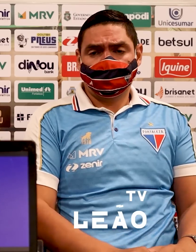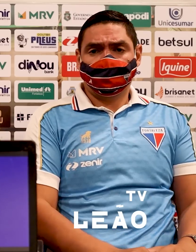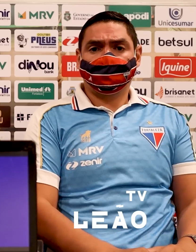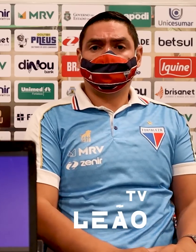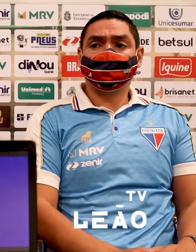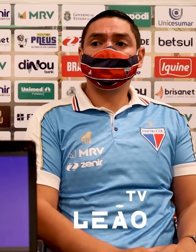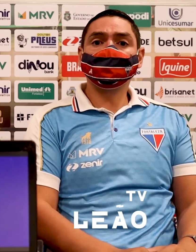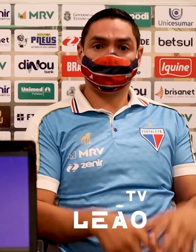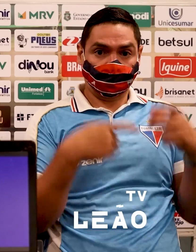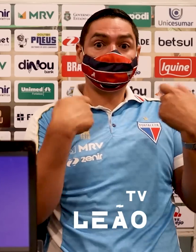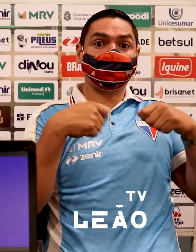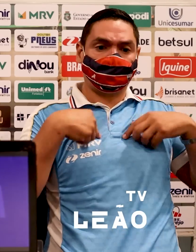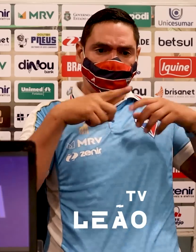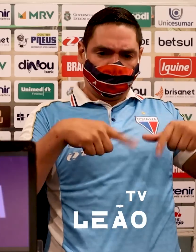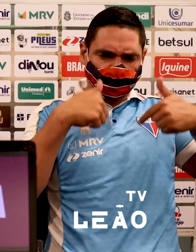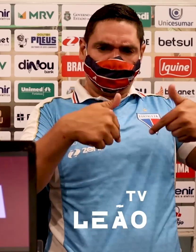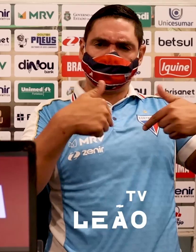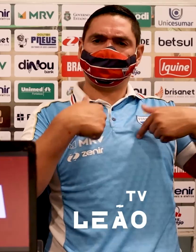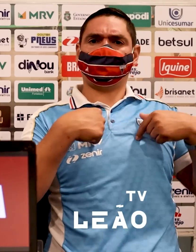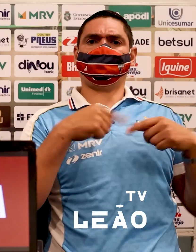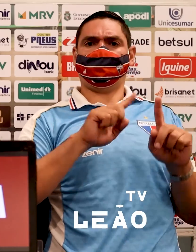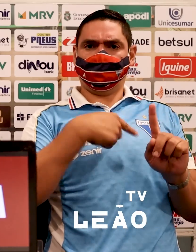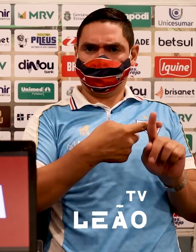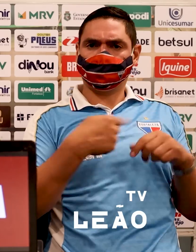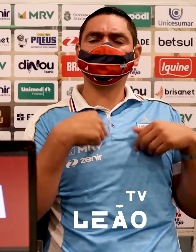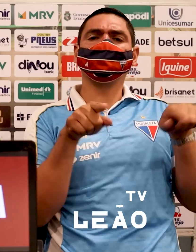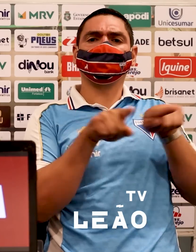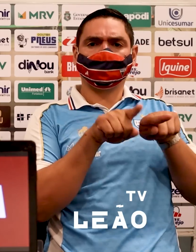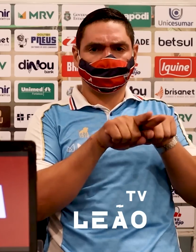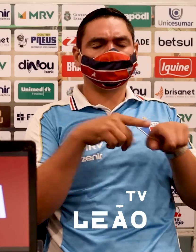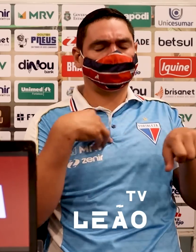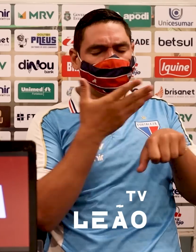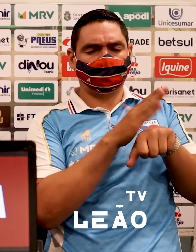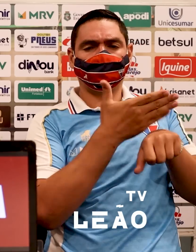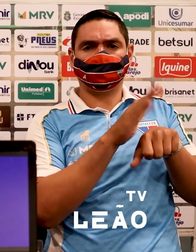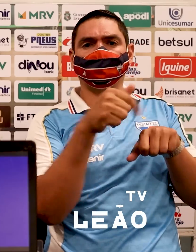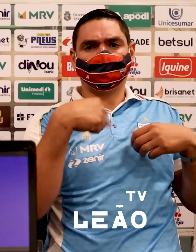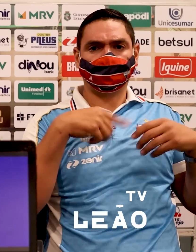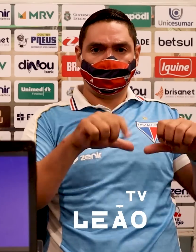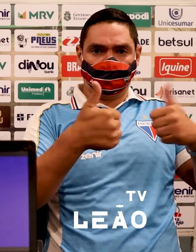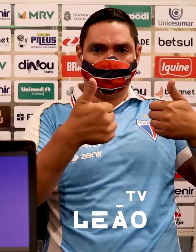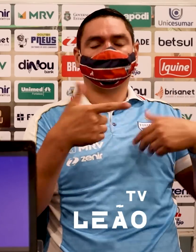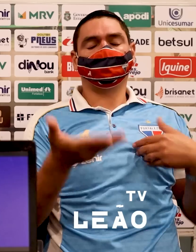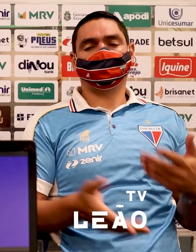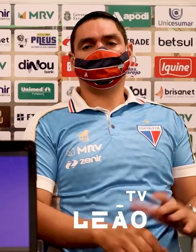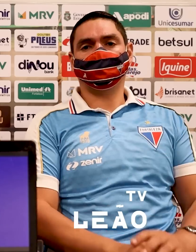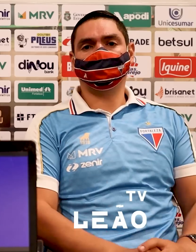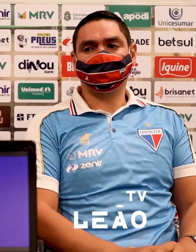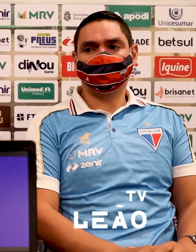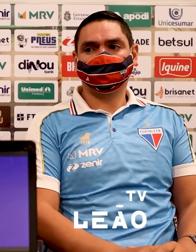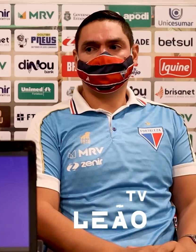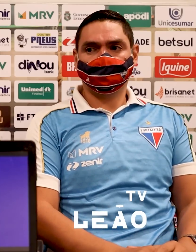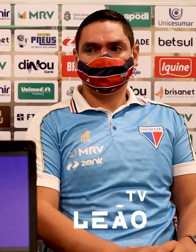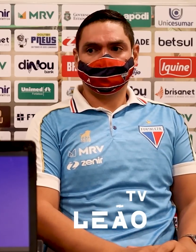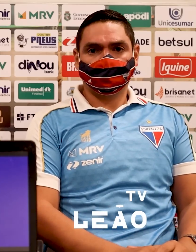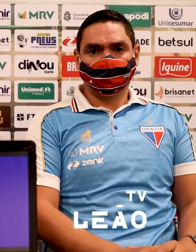mais, com mais determinação nesses metros finais. Trabalharemos para melhorar esse aspecto.